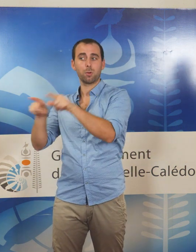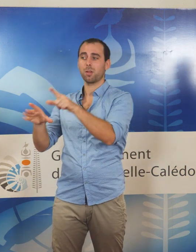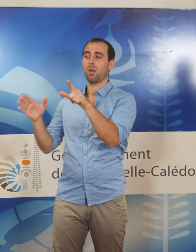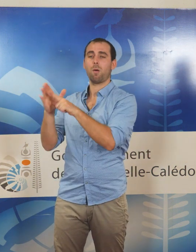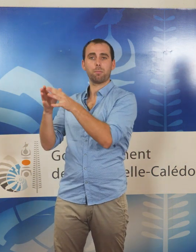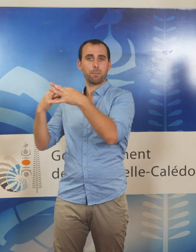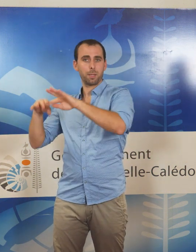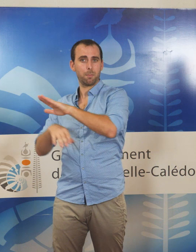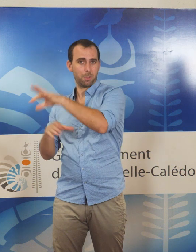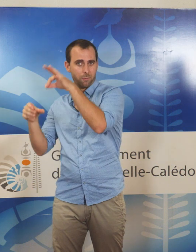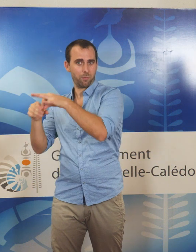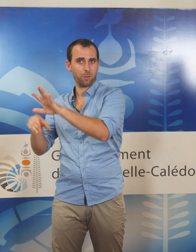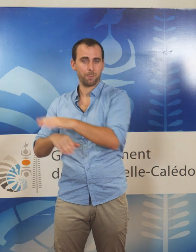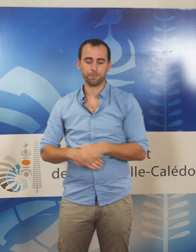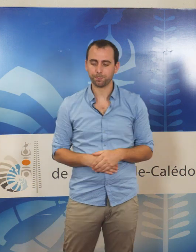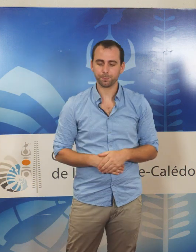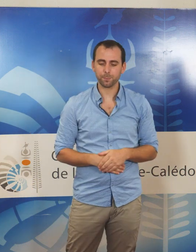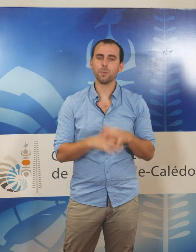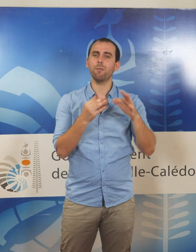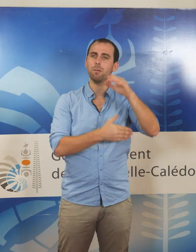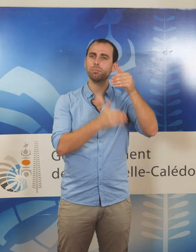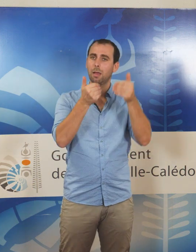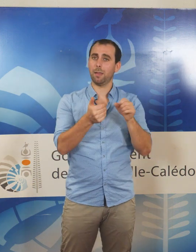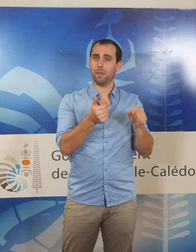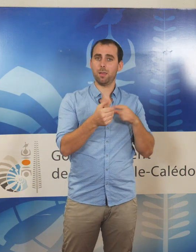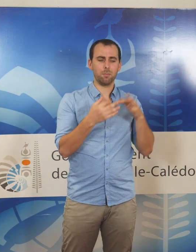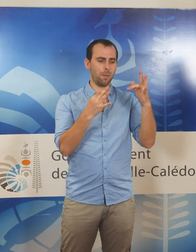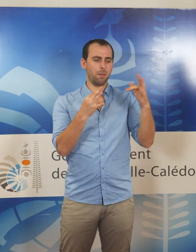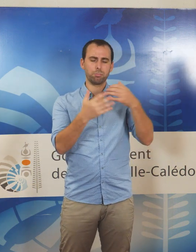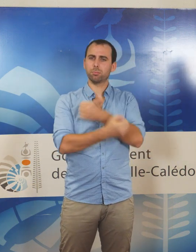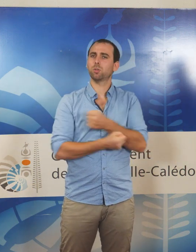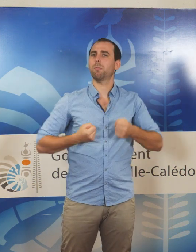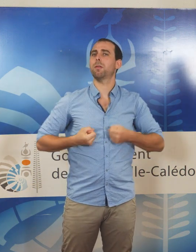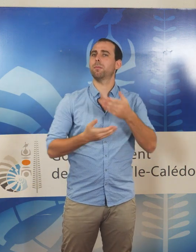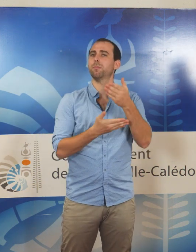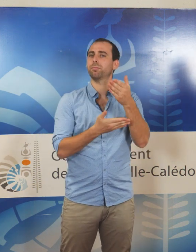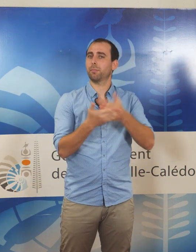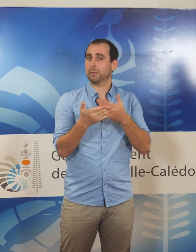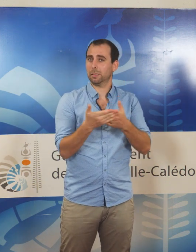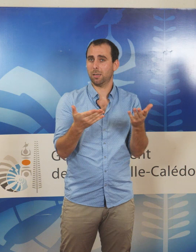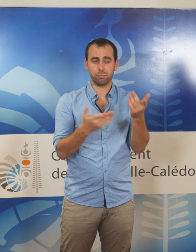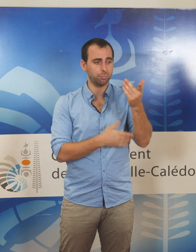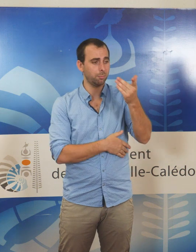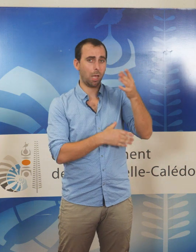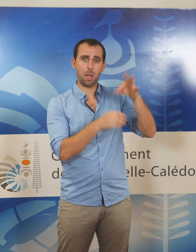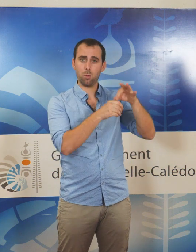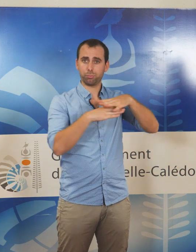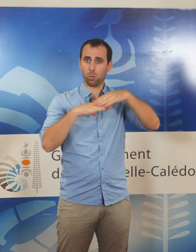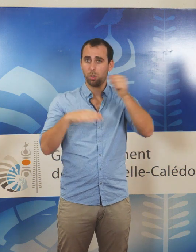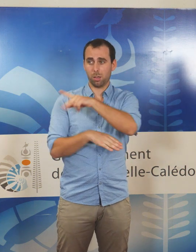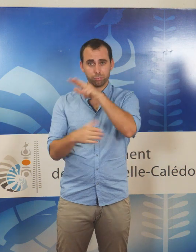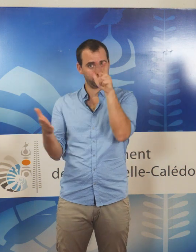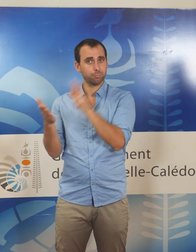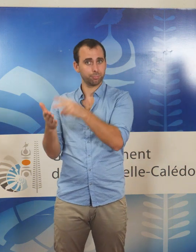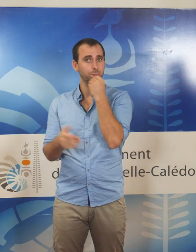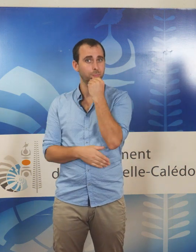question de la délibération du chômage partiel, on voulait conditionner, et les élus du Congrès l'ont confirmé puisqu'il y a eu un amendement qui a